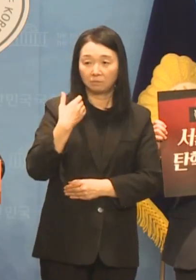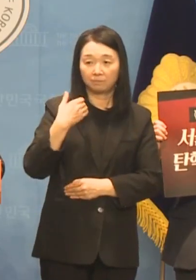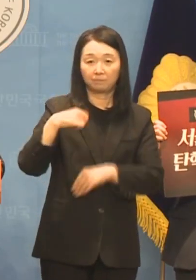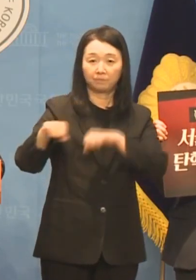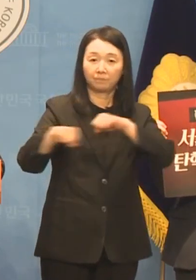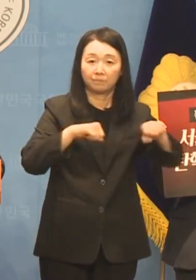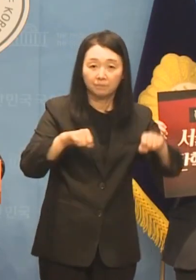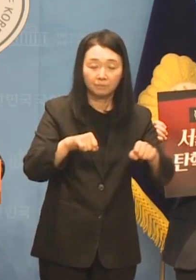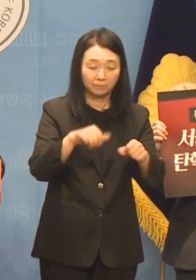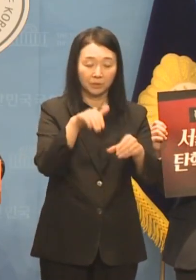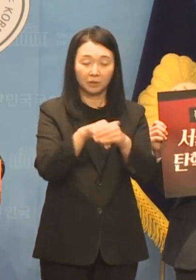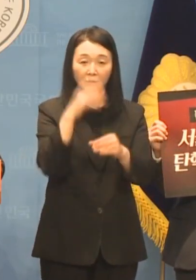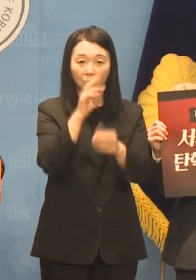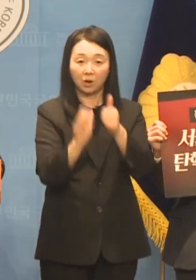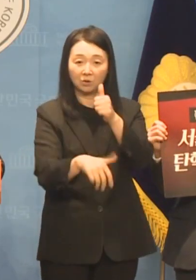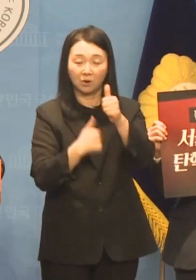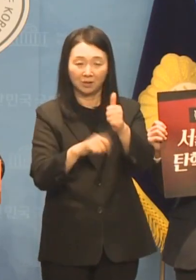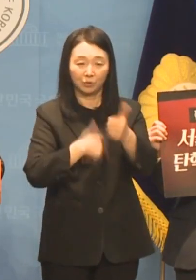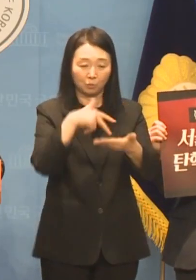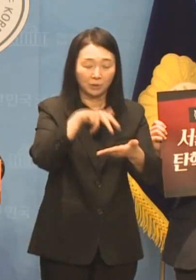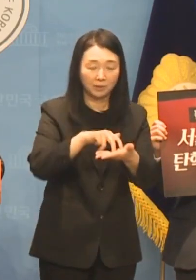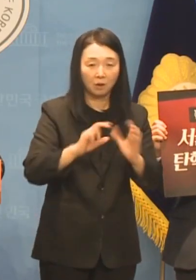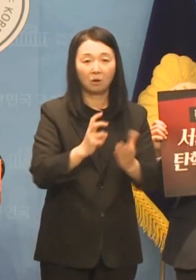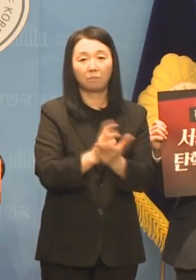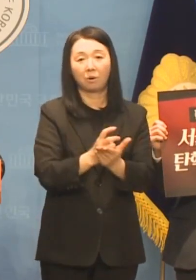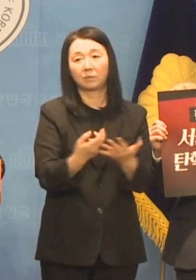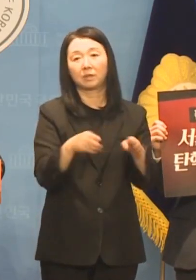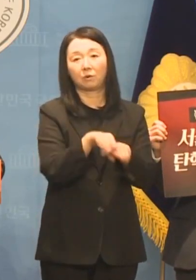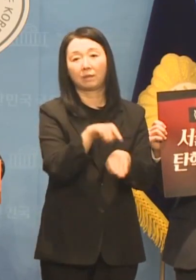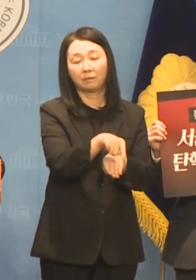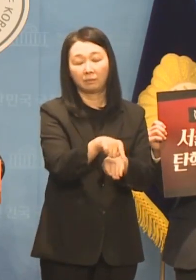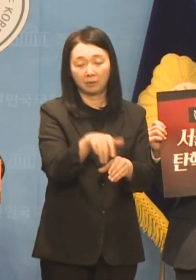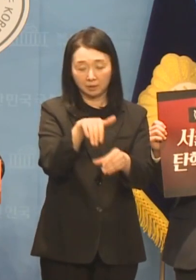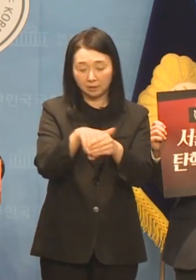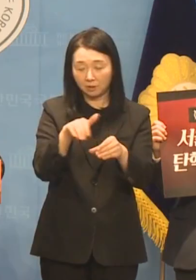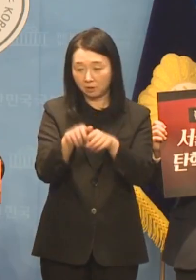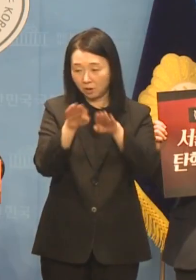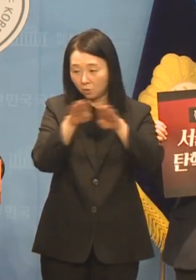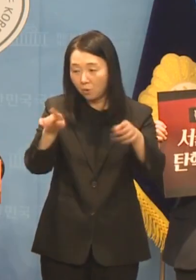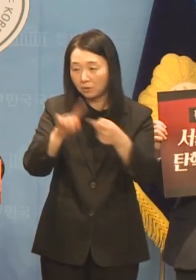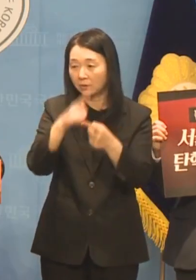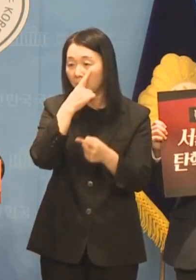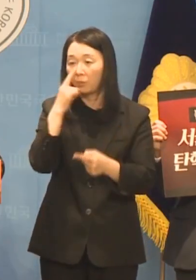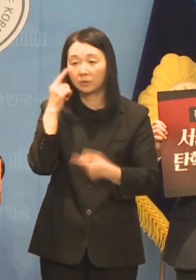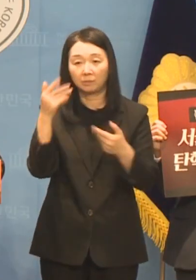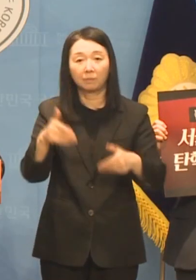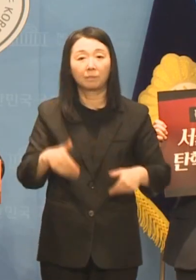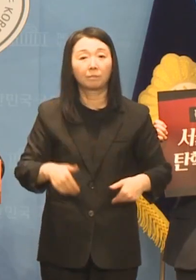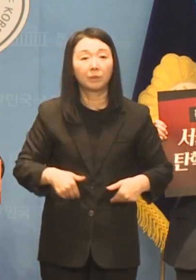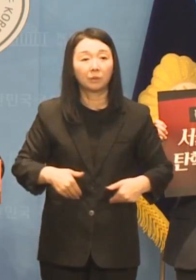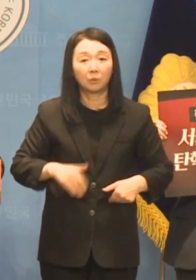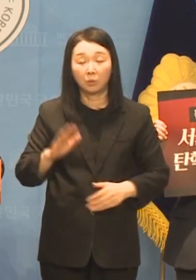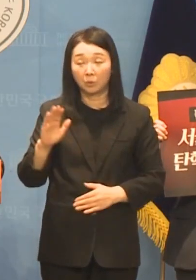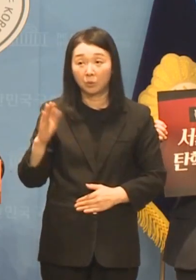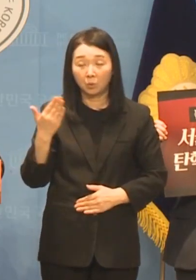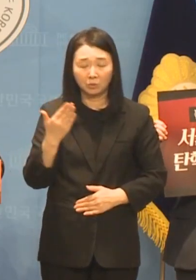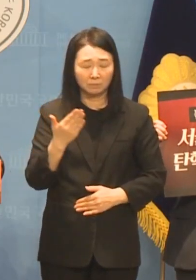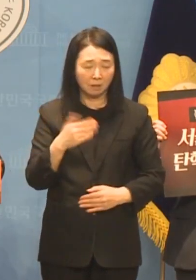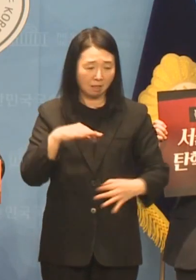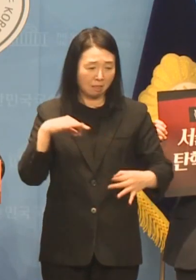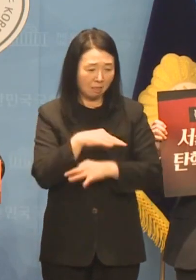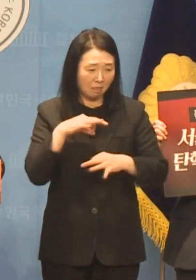수행하는 이러한 선관위는 독립된 헌법기관으로서 선거의 공정성을 보장해야 하지만 최근 드러난